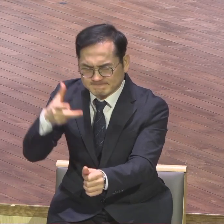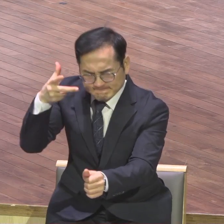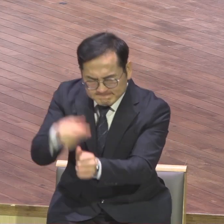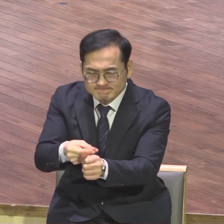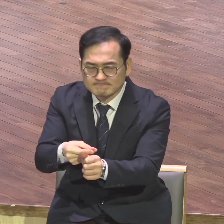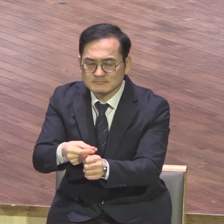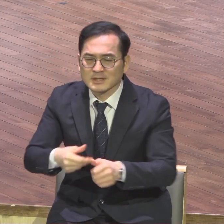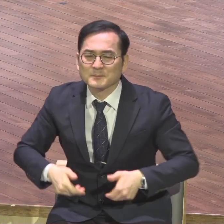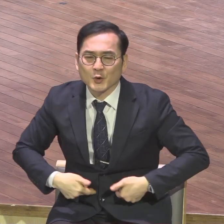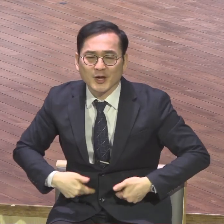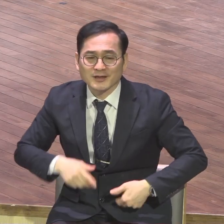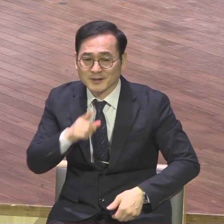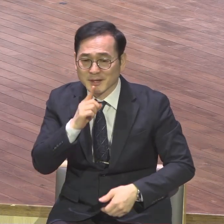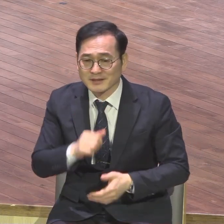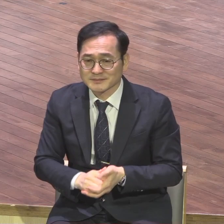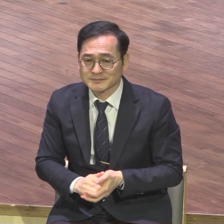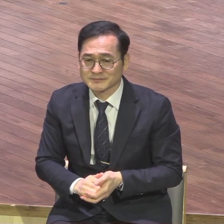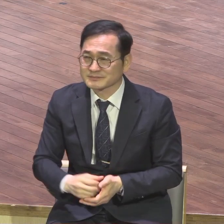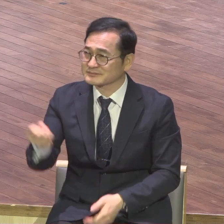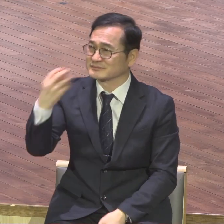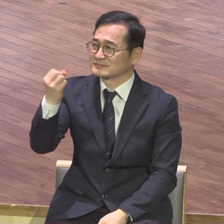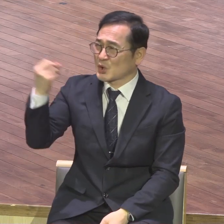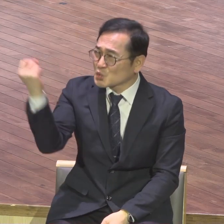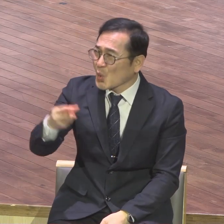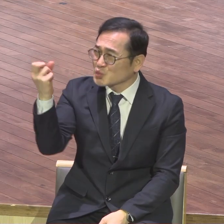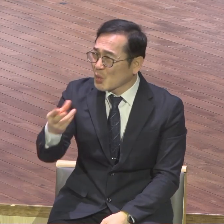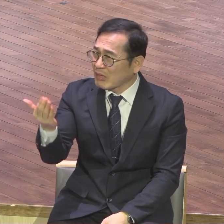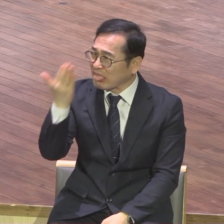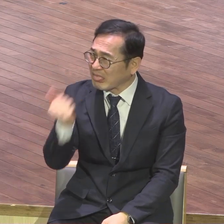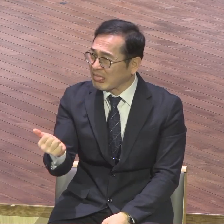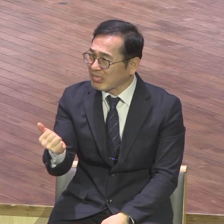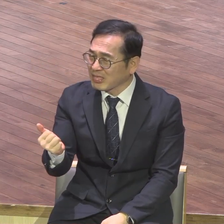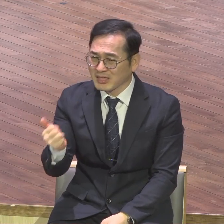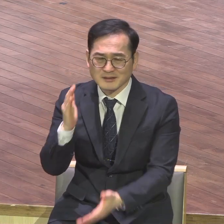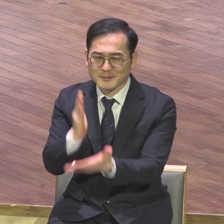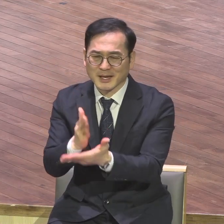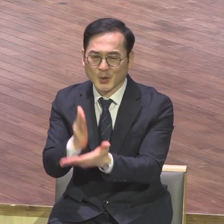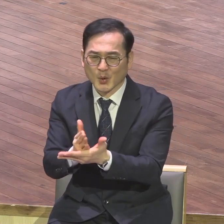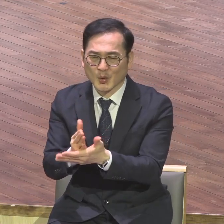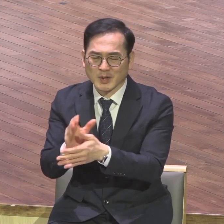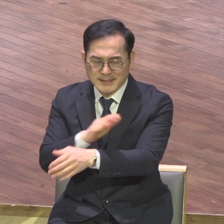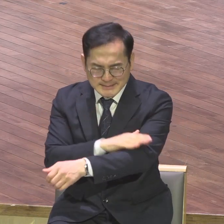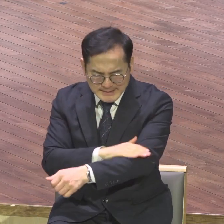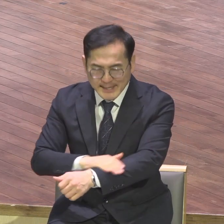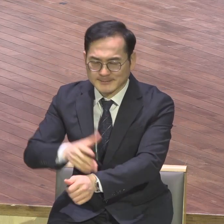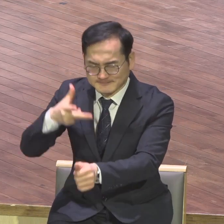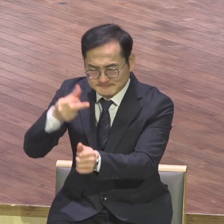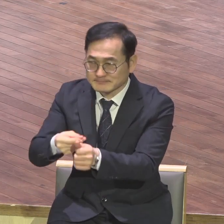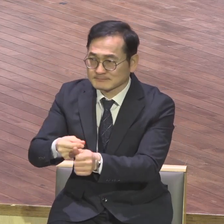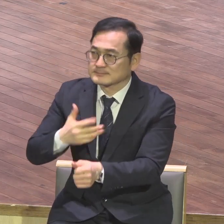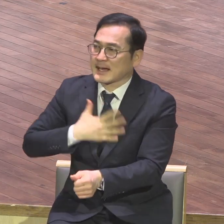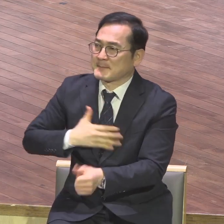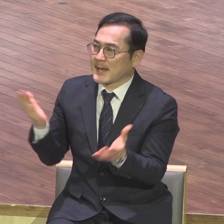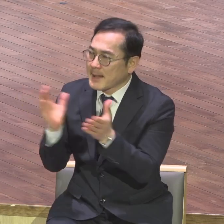같은 말을 여러분 한다고 귀찮게 생각하지 말고 여러분을 위한 말이니 잘 새겨 들으라 그런 말씀이죠. 사도